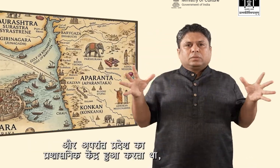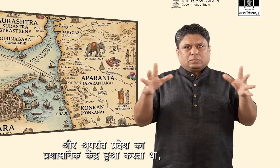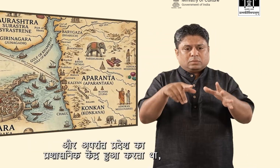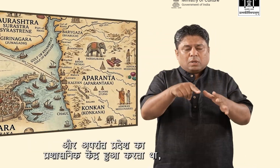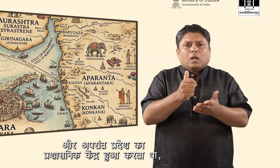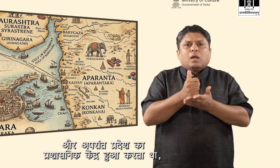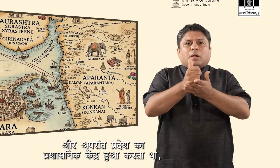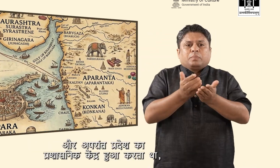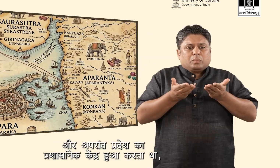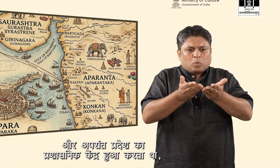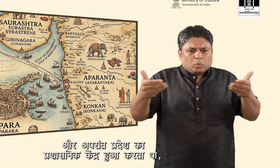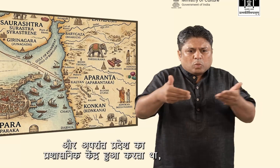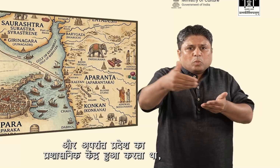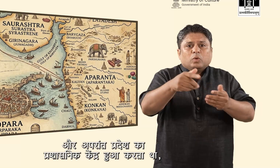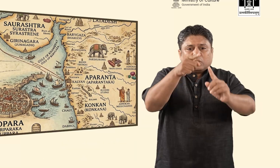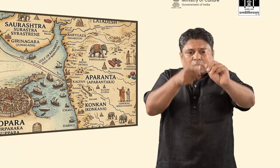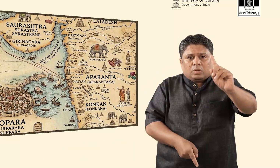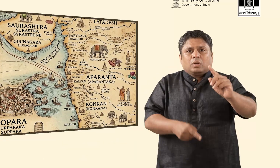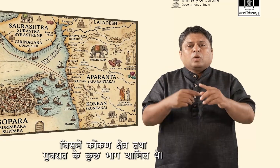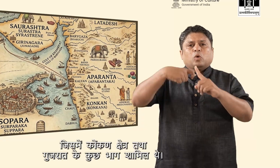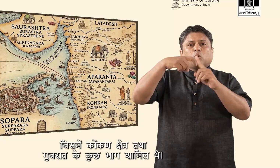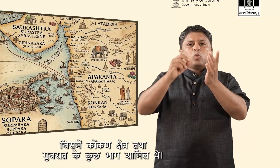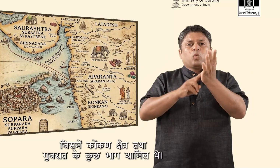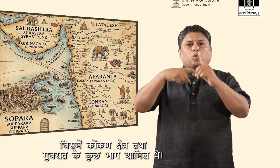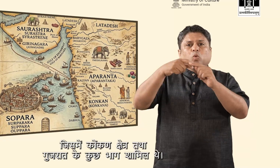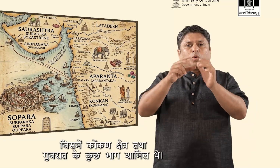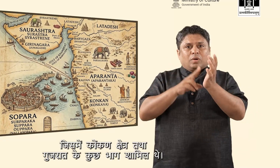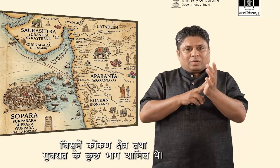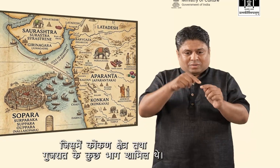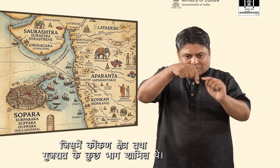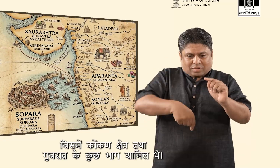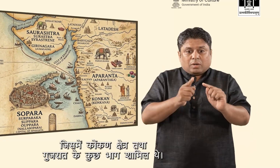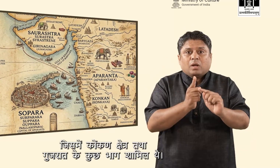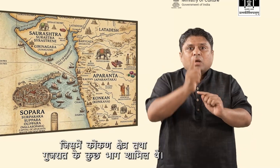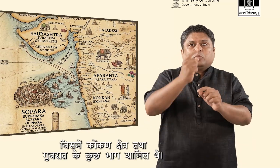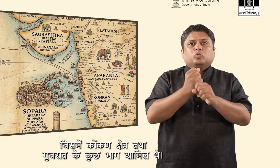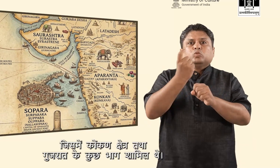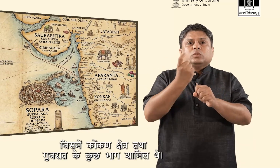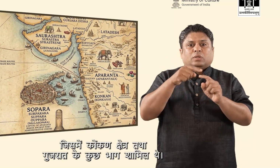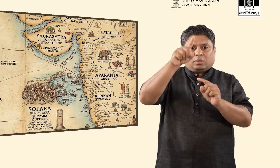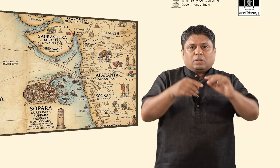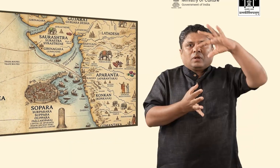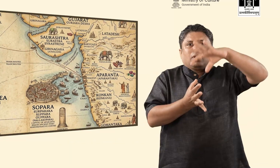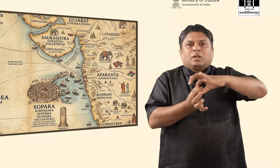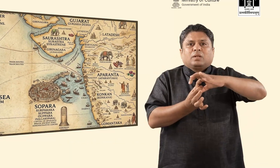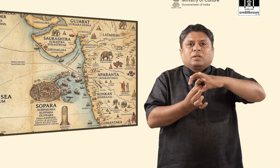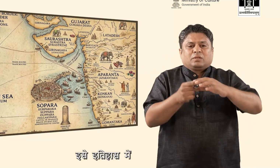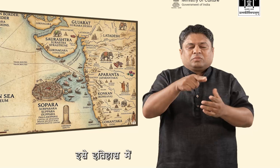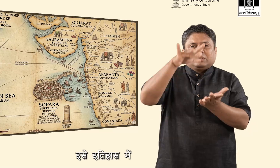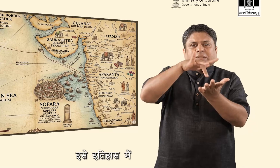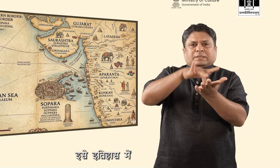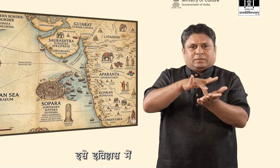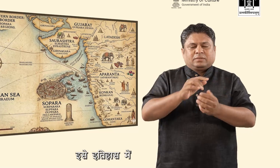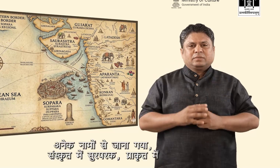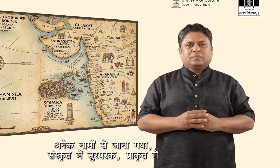अपरांत प्रदेश का प्रशासनिक केंद्र हुआ करता था, जिसमें कोंकण क्षेत्र तथा गुजरात के कुछ भाग शामिल थे।